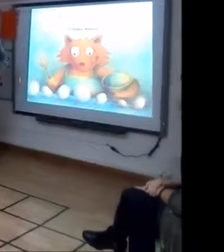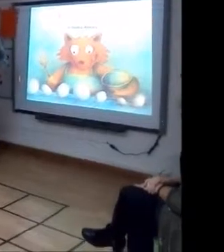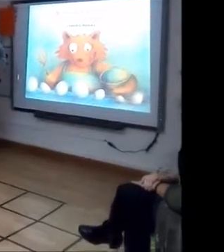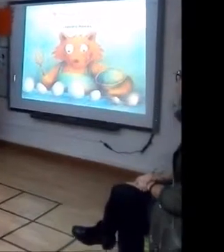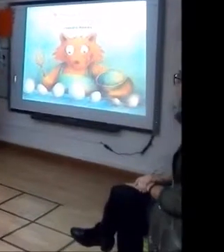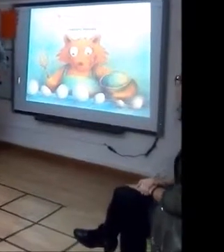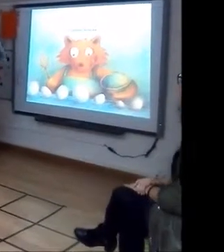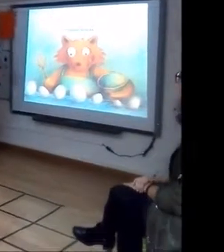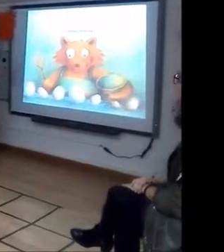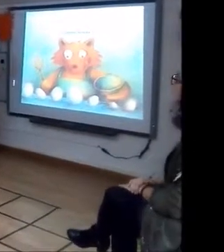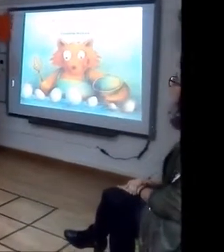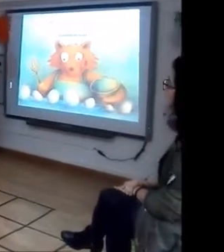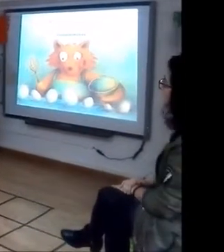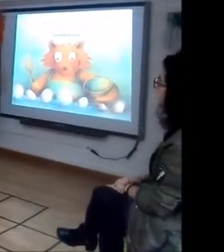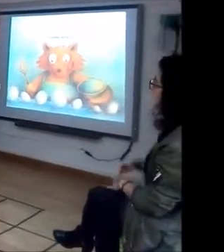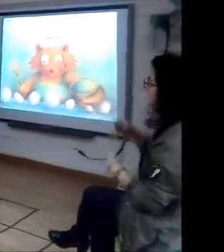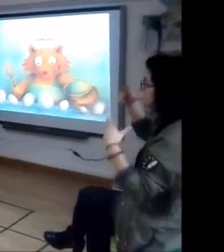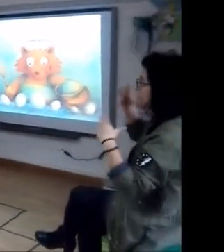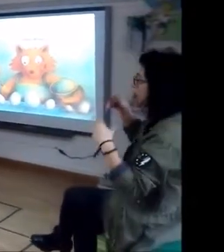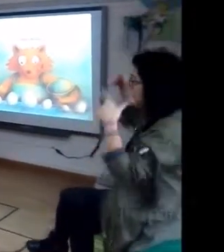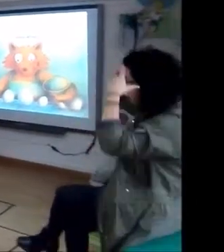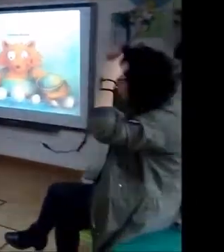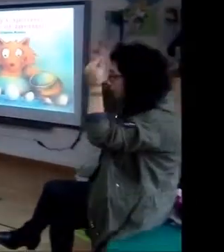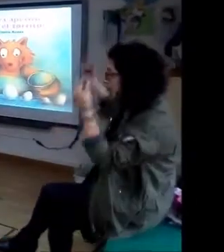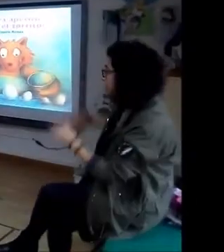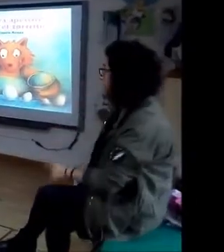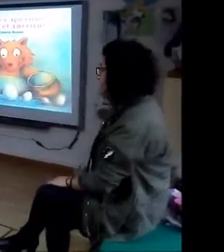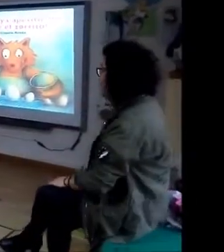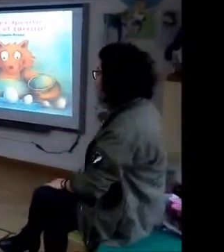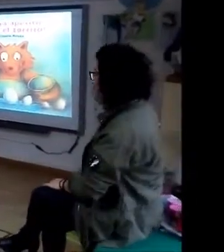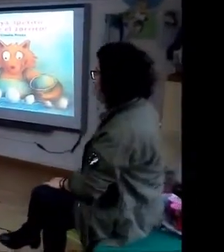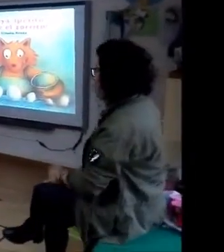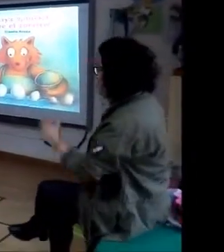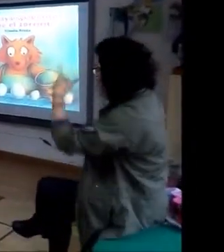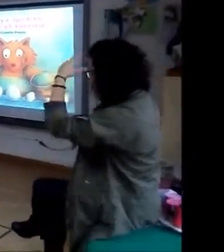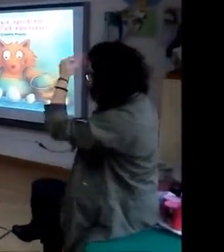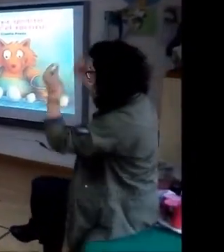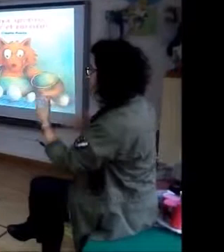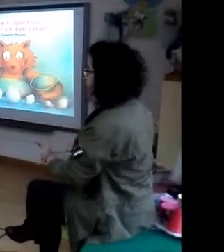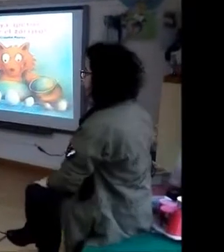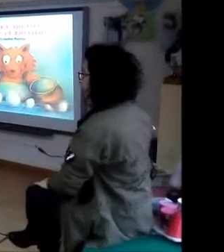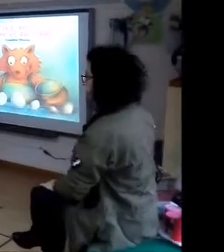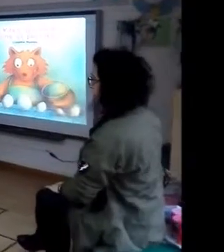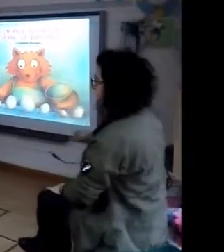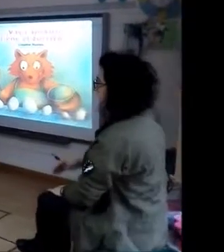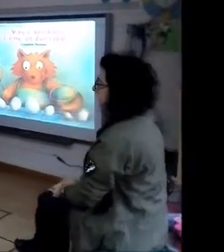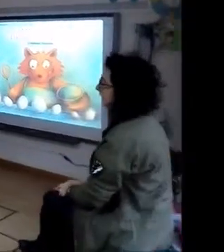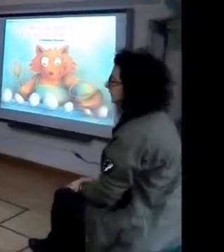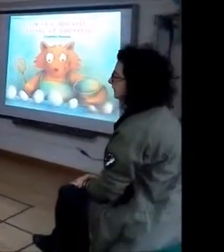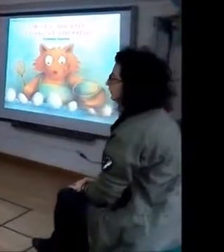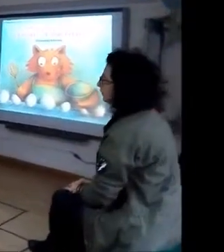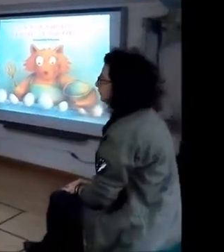El signo de zorrito sería con las orejas y el rabito, ¿vale? Zorrito, sería el signo de